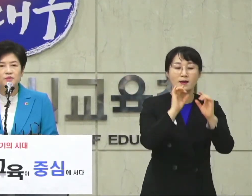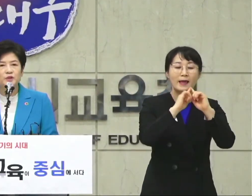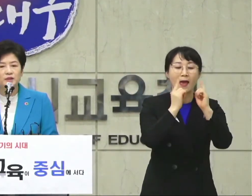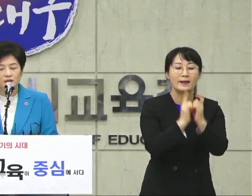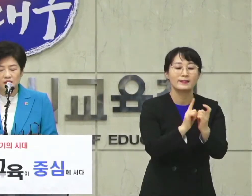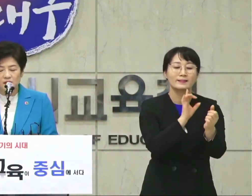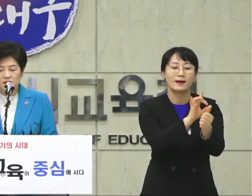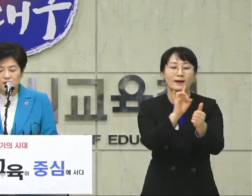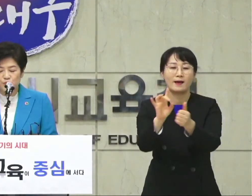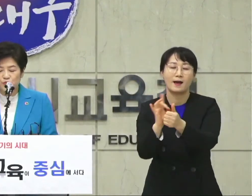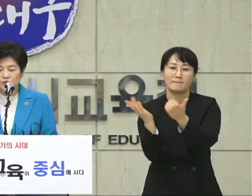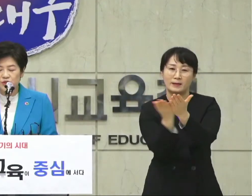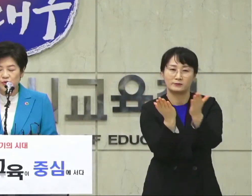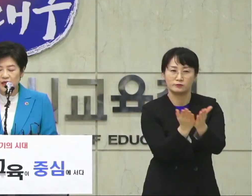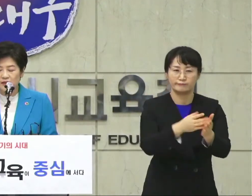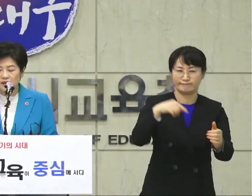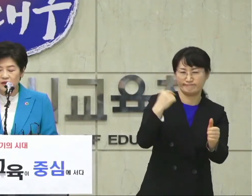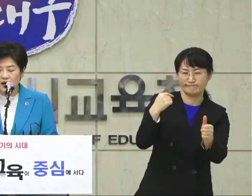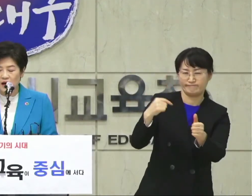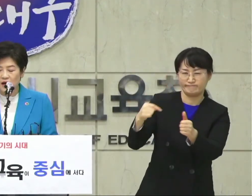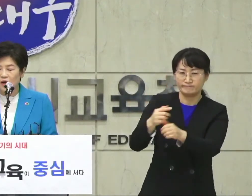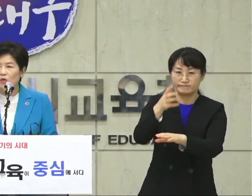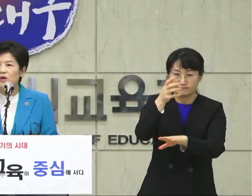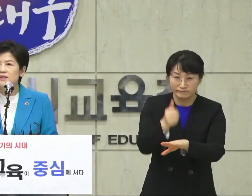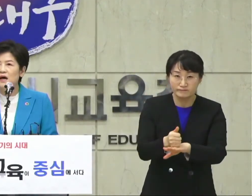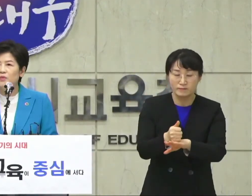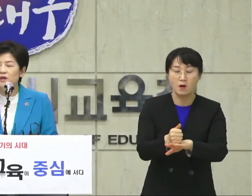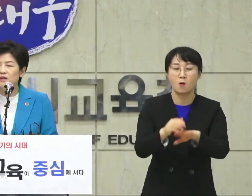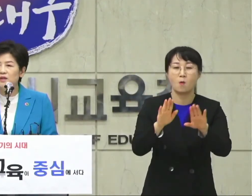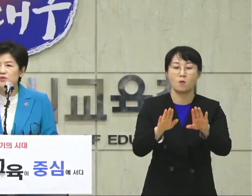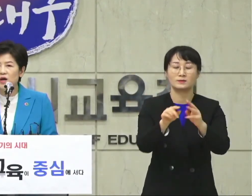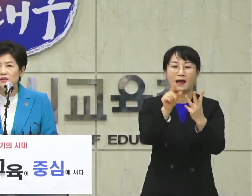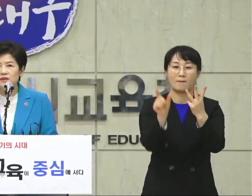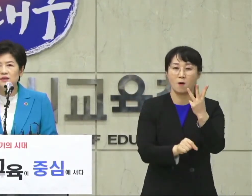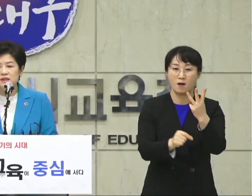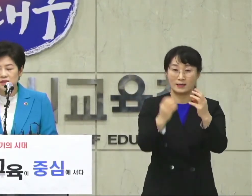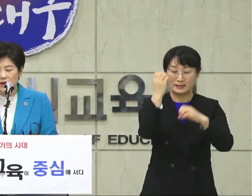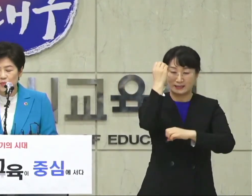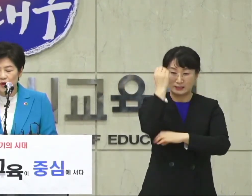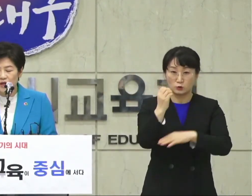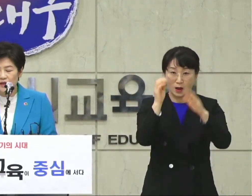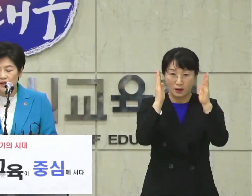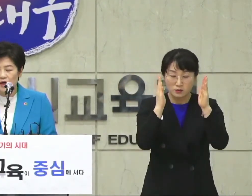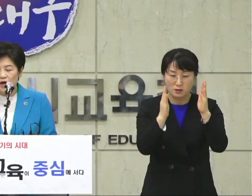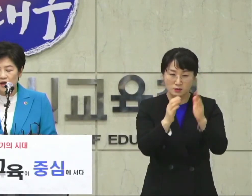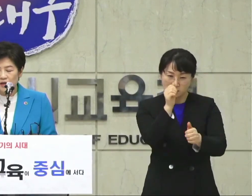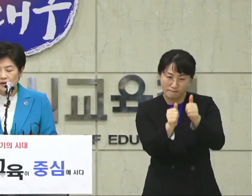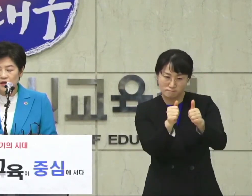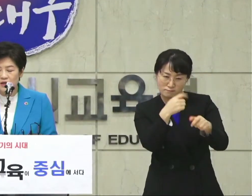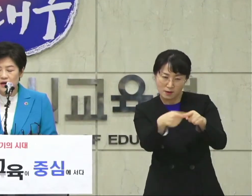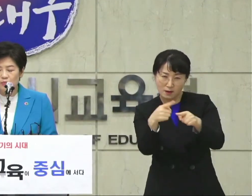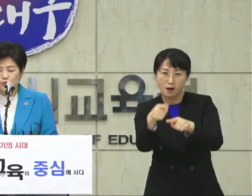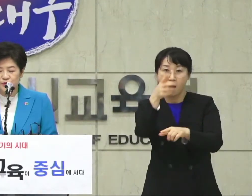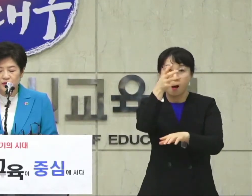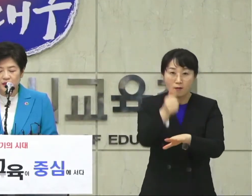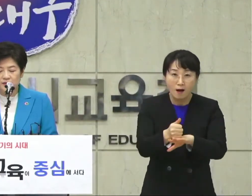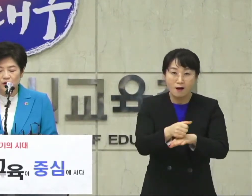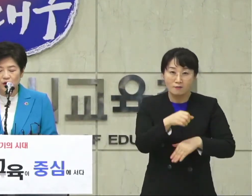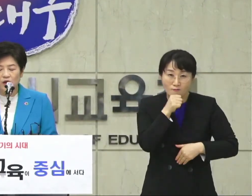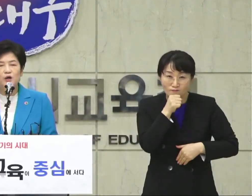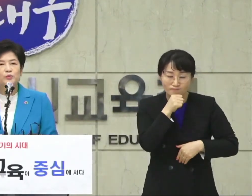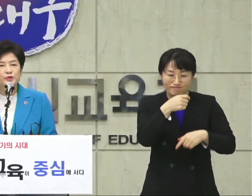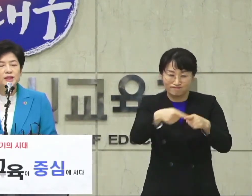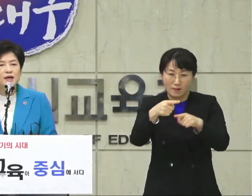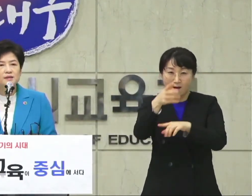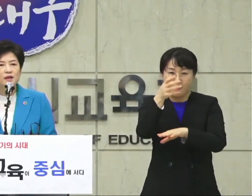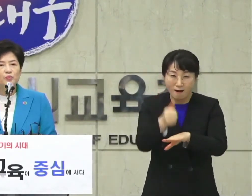맞춤형 학습을 집중 지원한 결과 올해 3월 기초학력 진단 평가의 결과